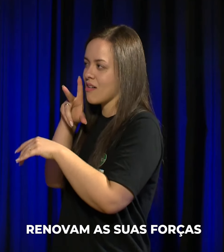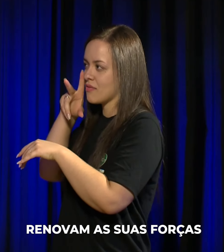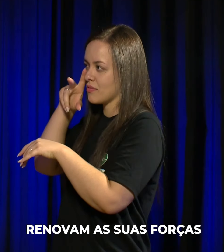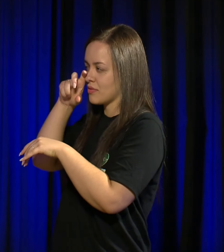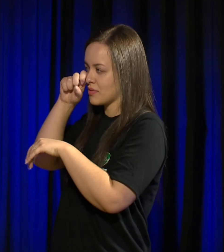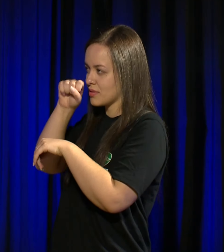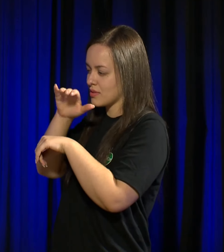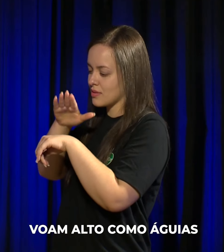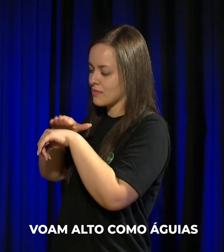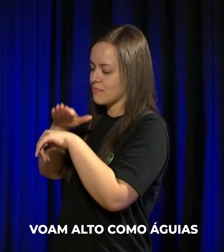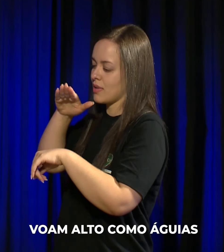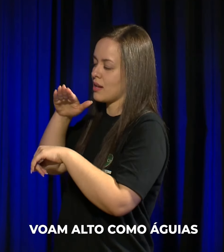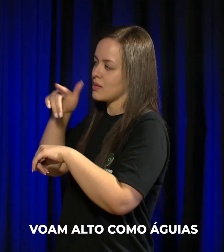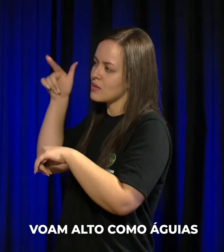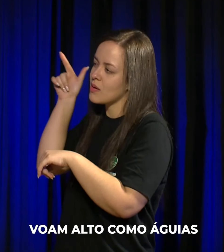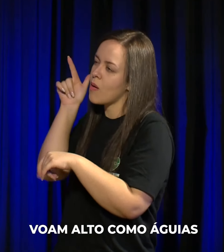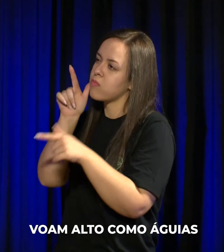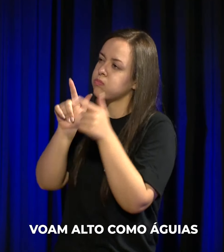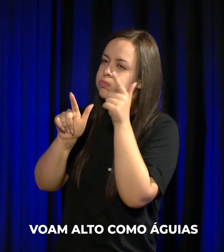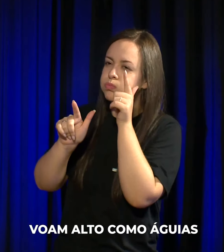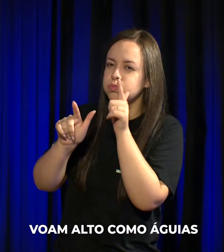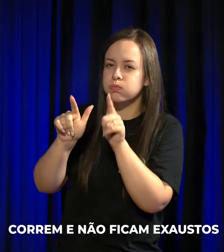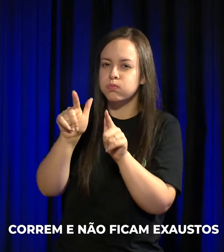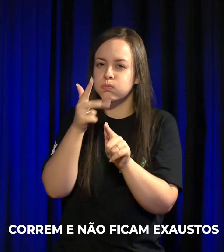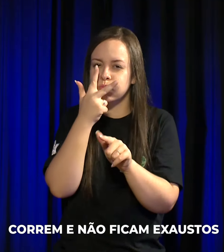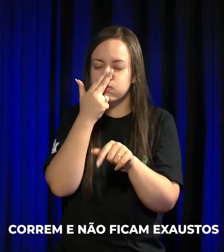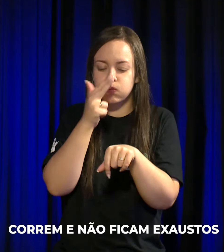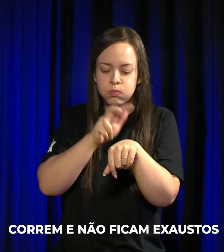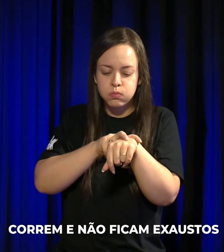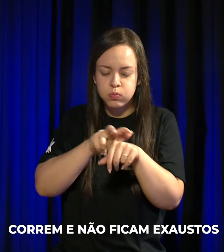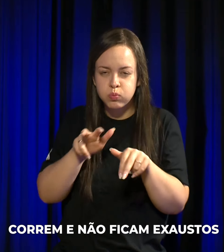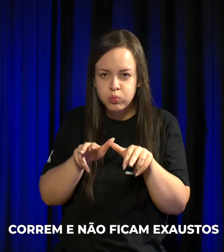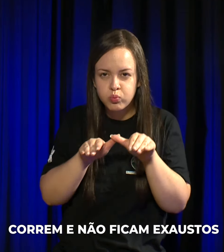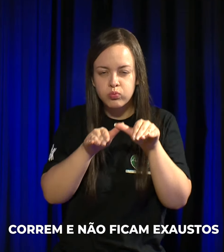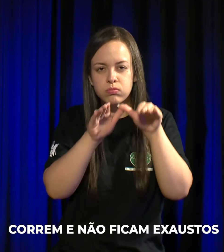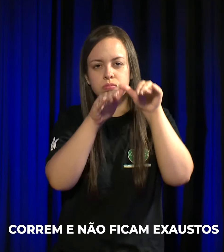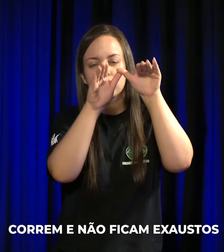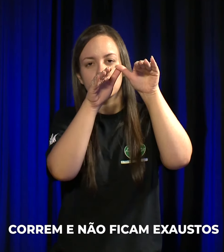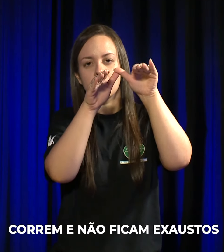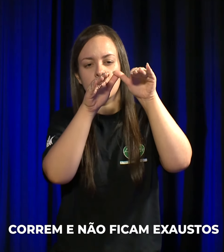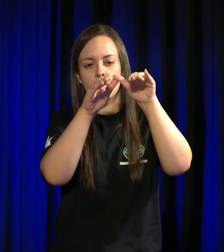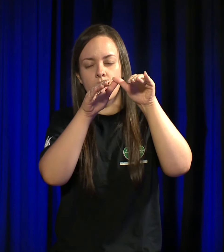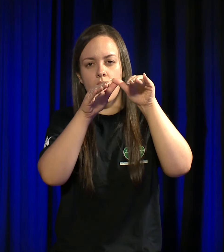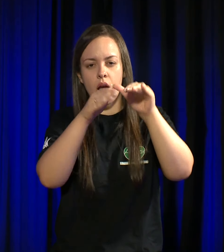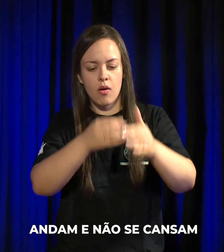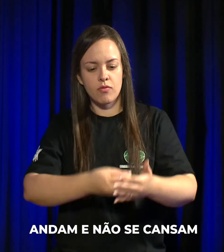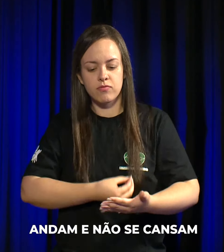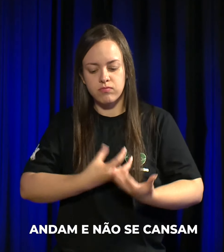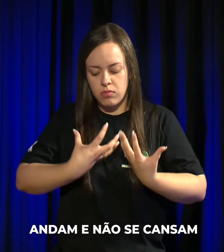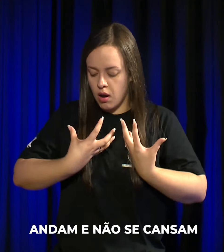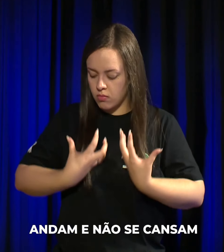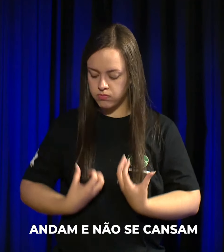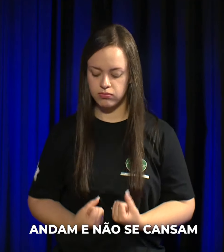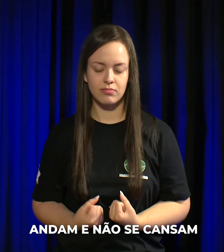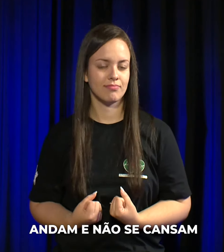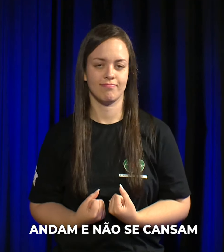forças. Voam alto como águias, correm e não ficam exaustos. Andam e não se